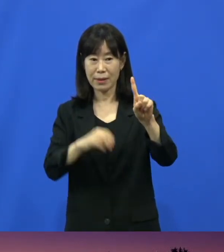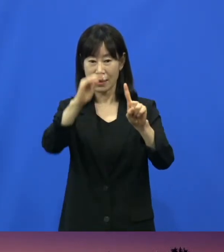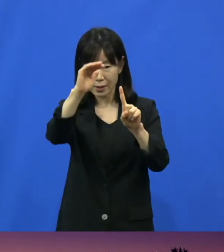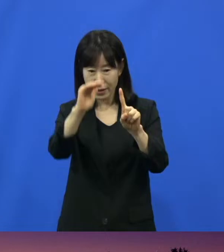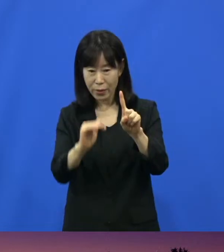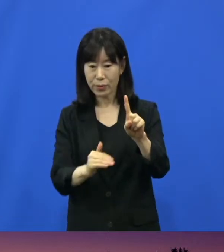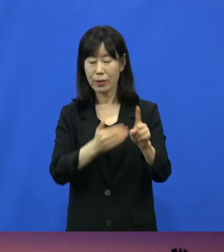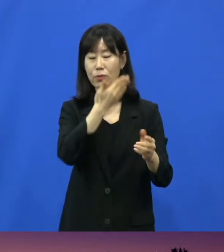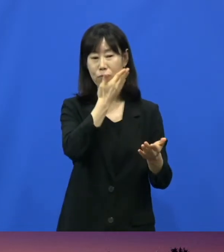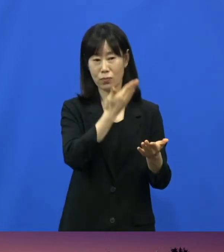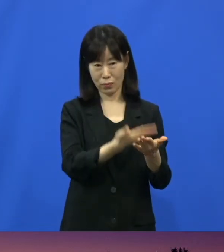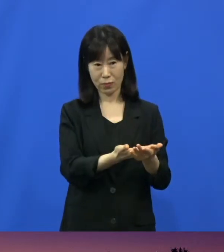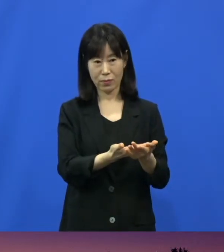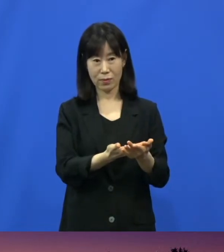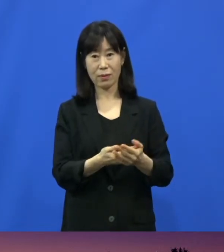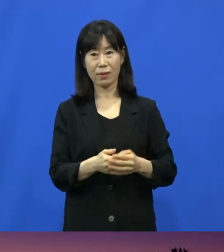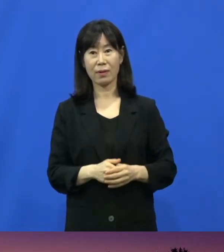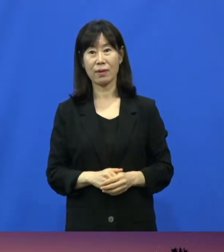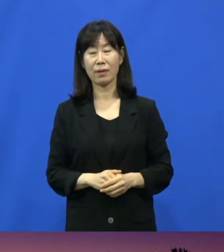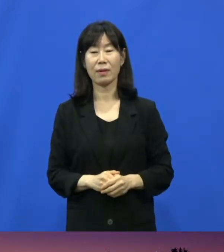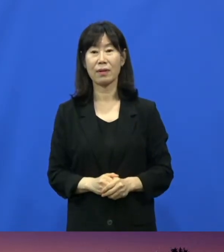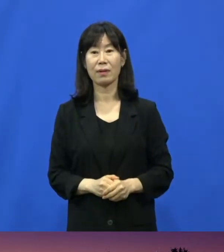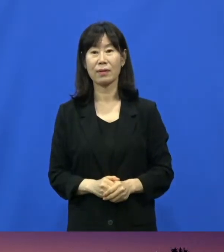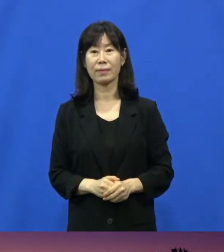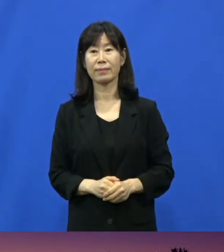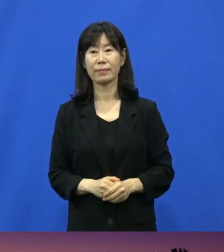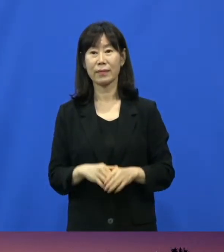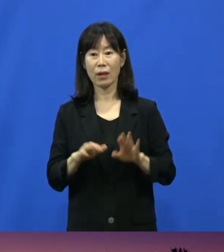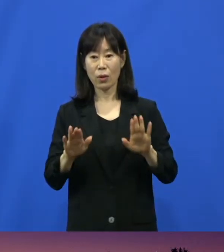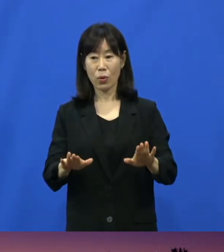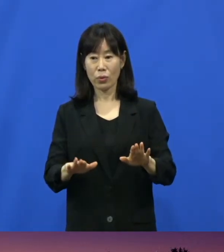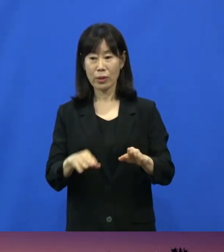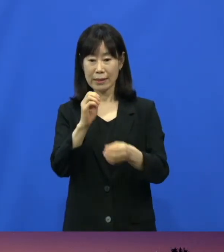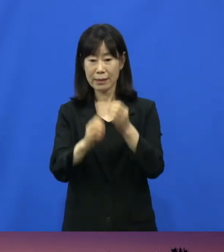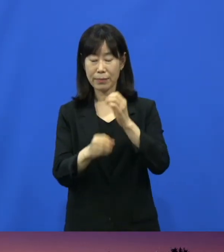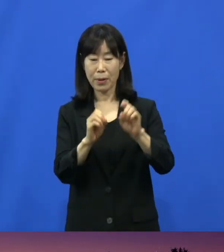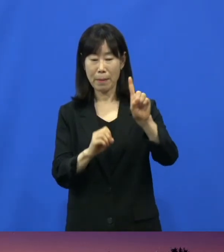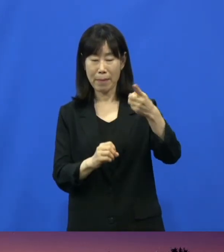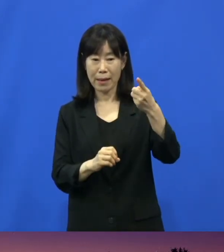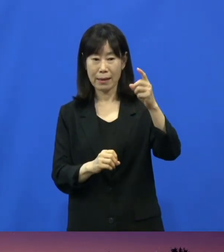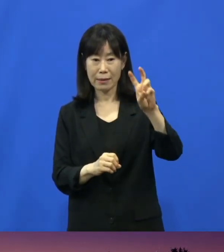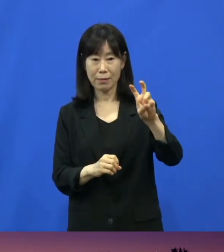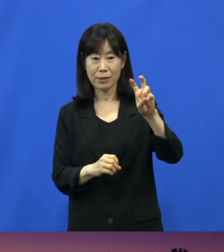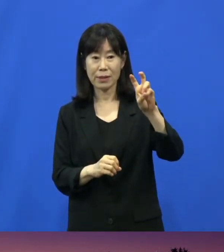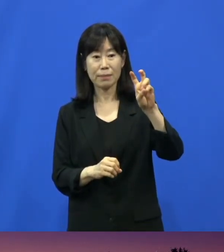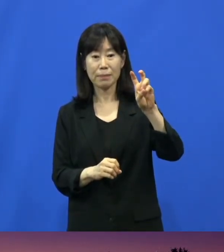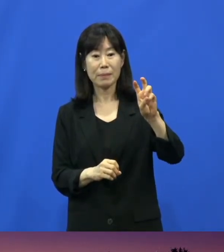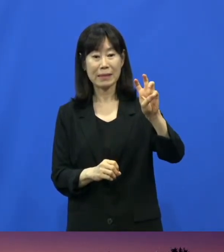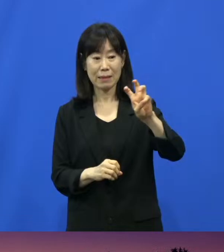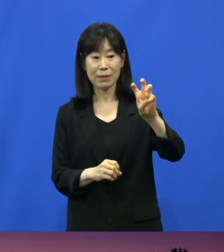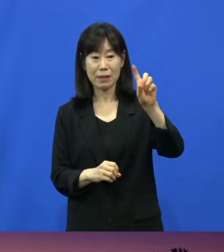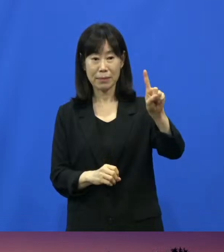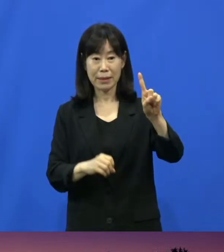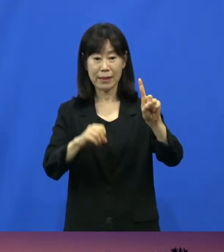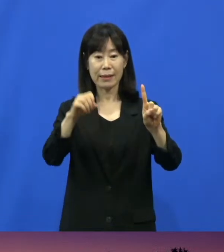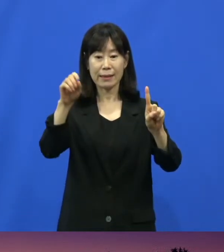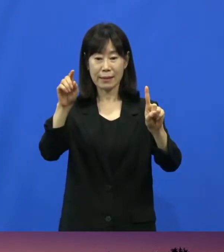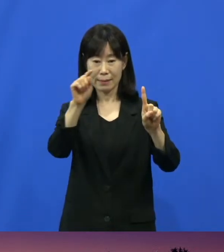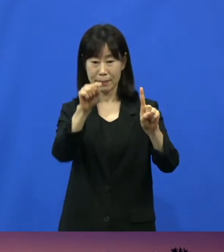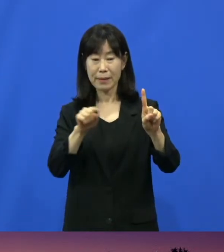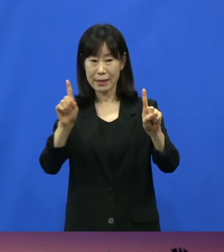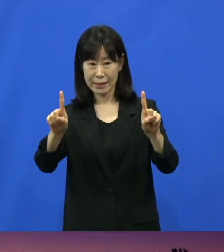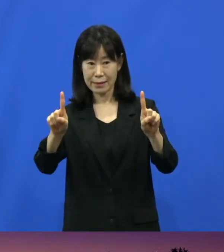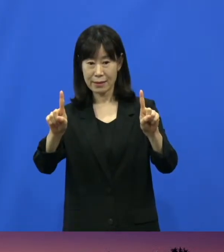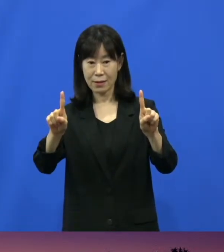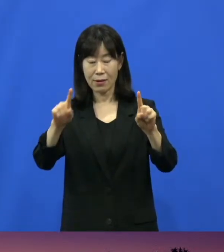얘기가 있어요. 이게 3절이지만 깊은 진리를 담고 있다는 것. 자, 1절을 먼저 보겠습니다.